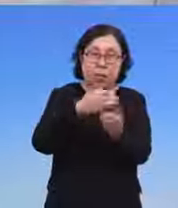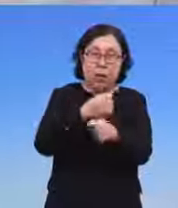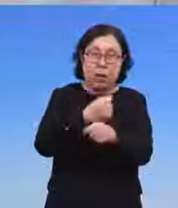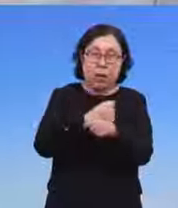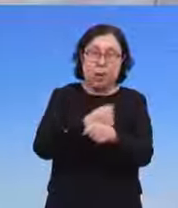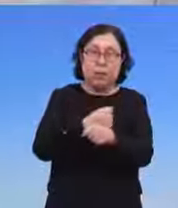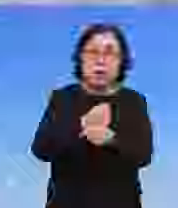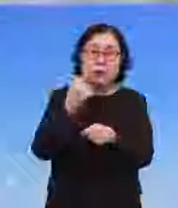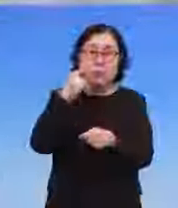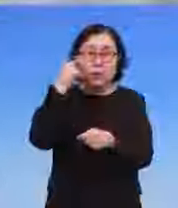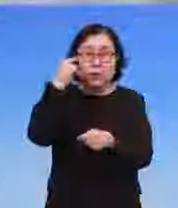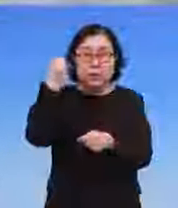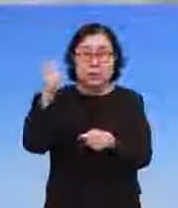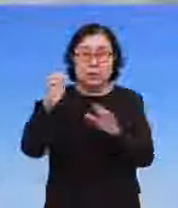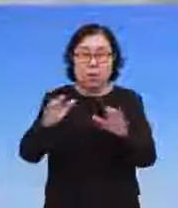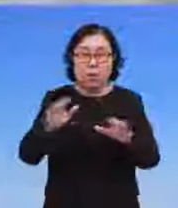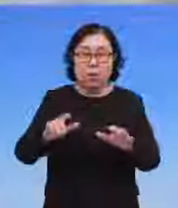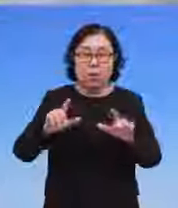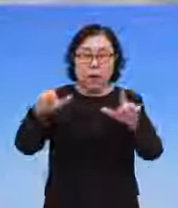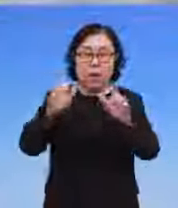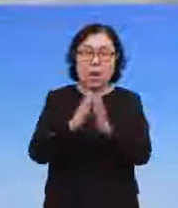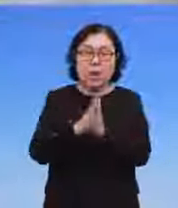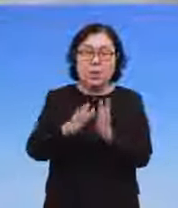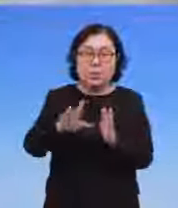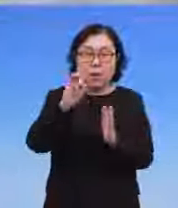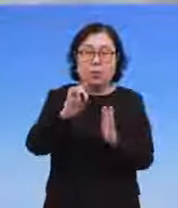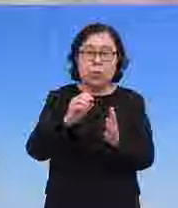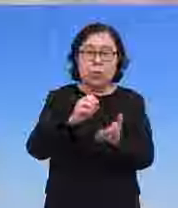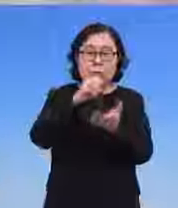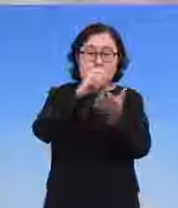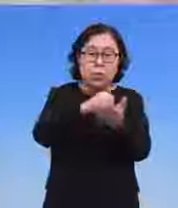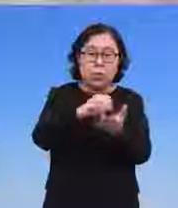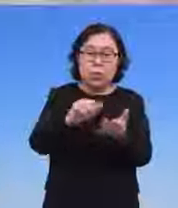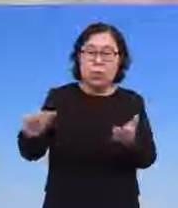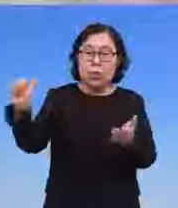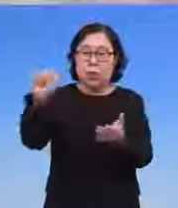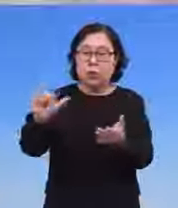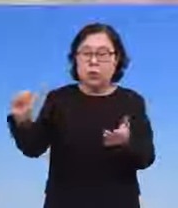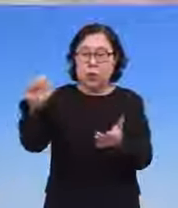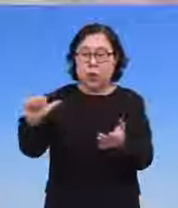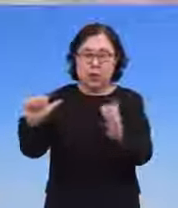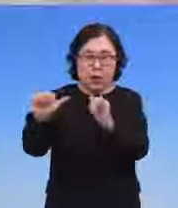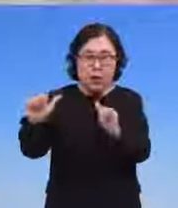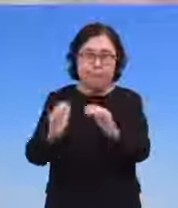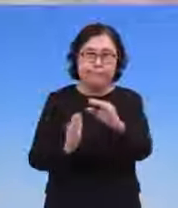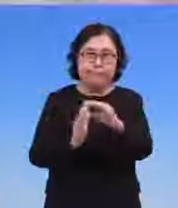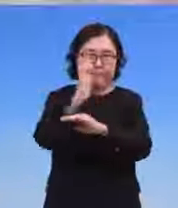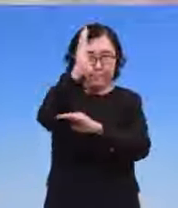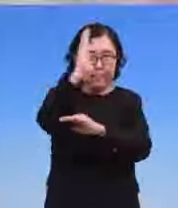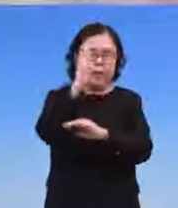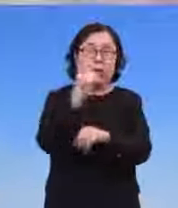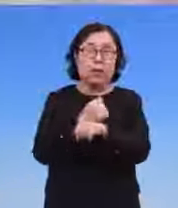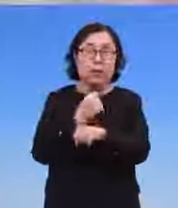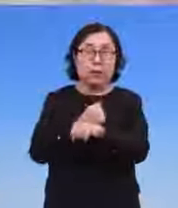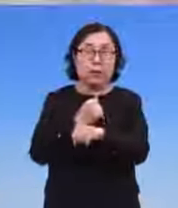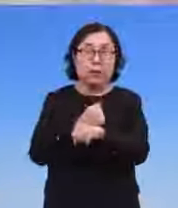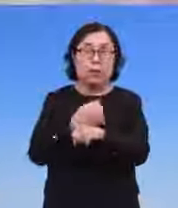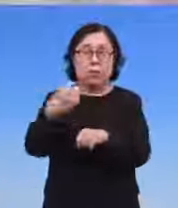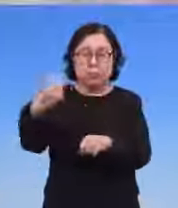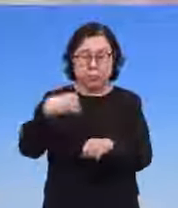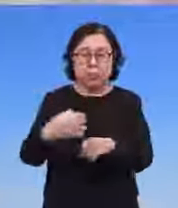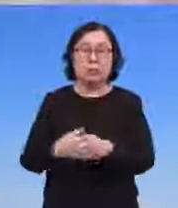하기를, 목사님 지금 이 추세로 가면은 원래 처음으로 등록 5,000명을 돌파할 것 같습니다. 바로